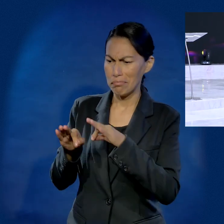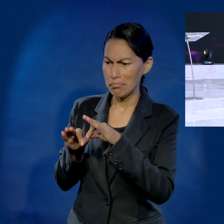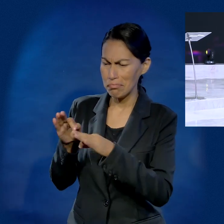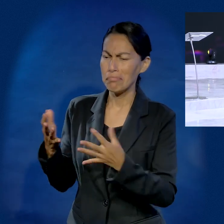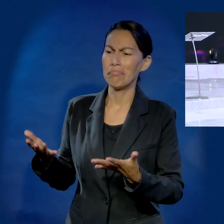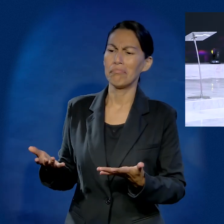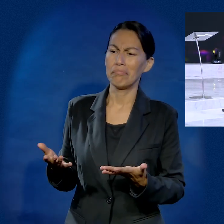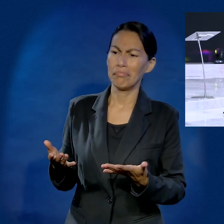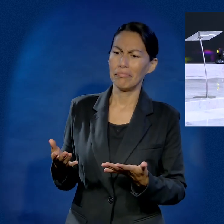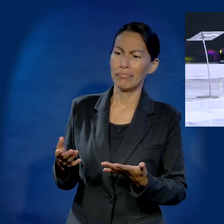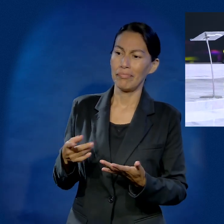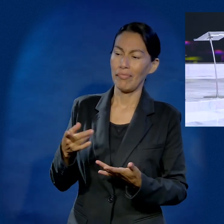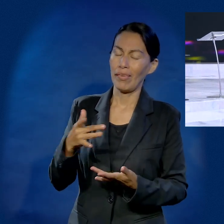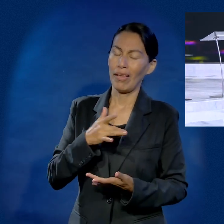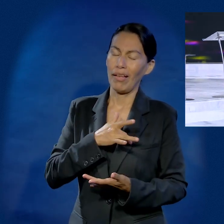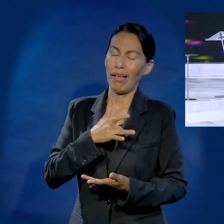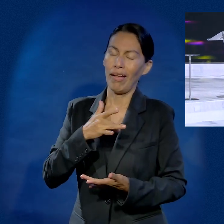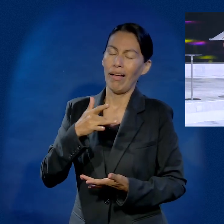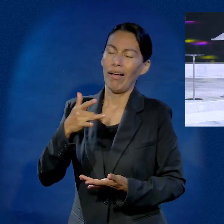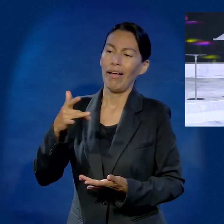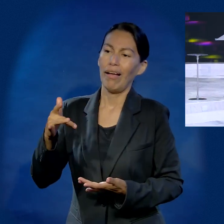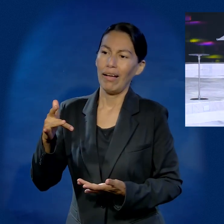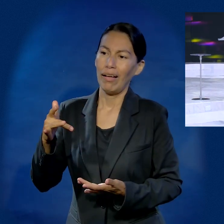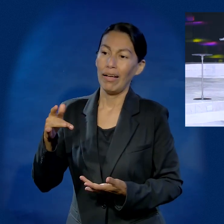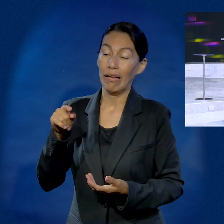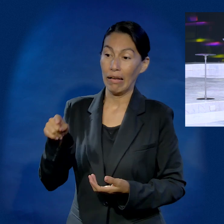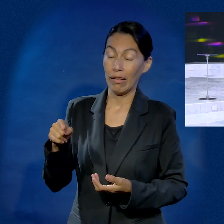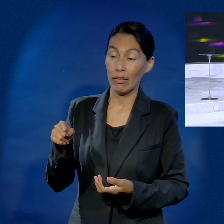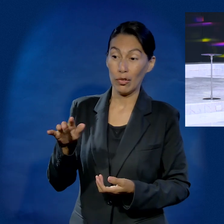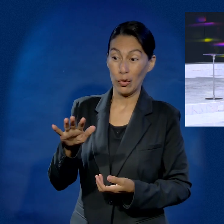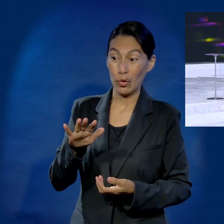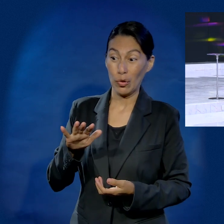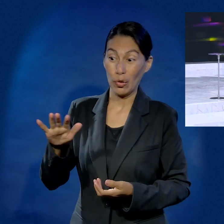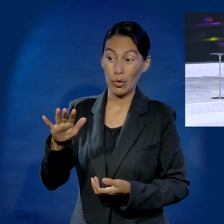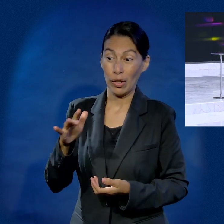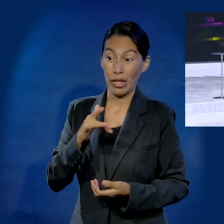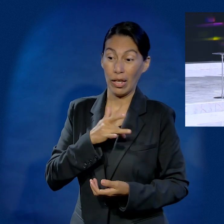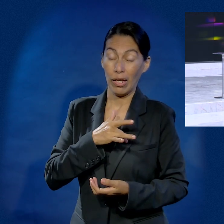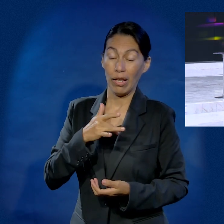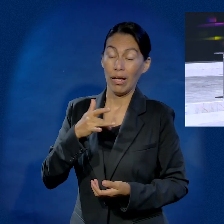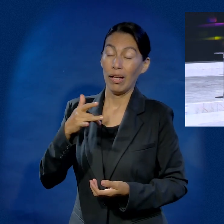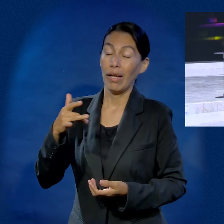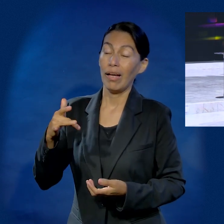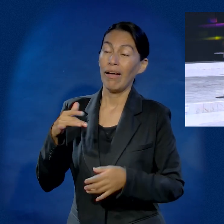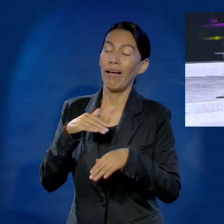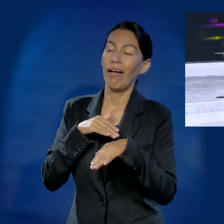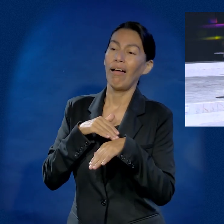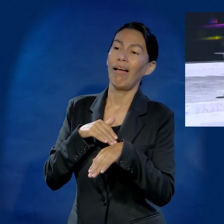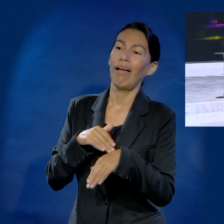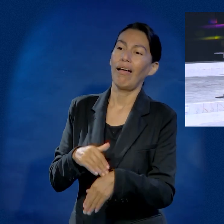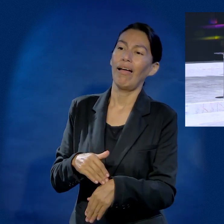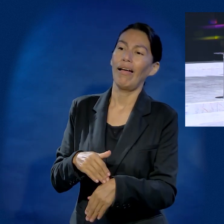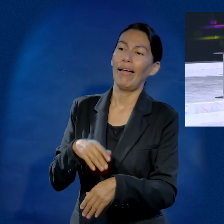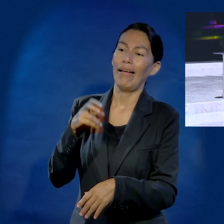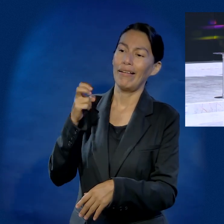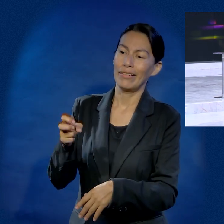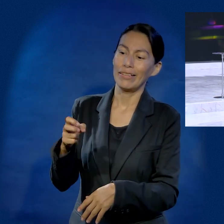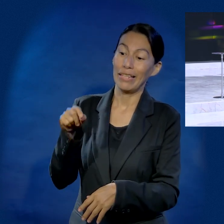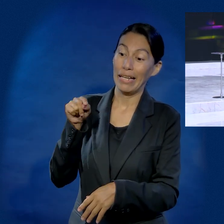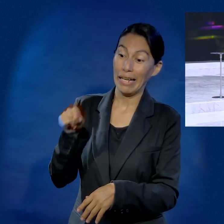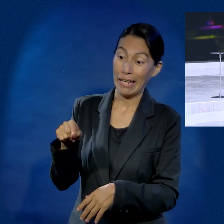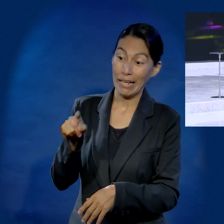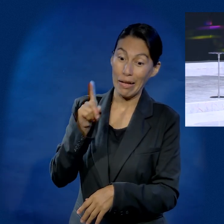a establecer tratos, los van a enamorar. Y cuando estén bien enamorados, comiendo como pajaritos en la